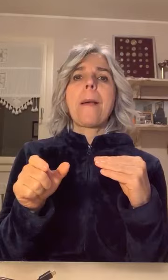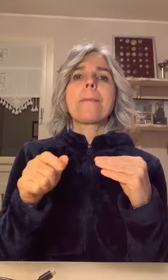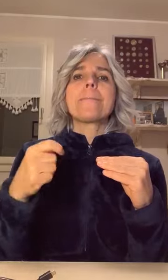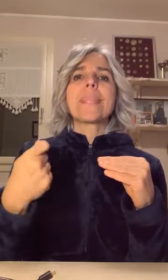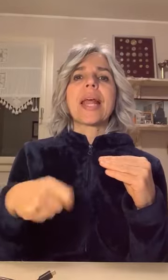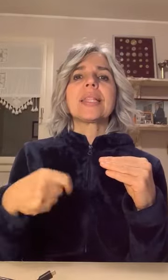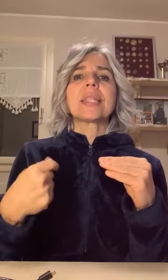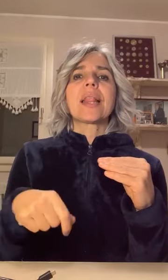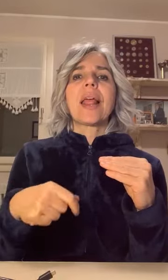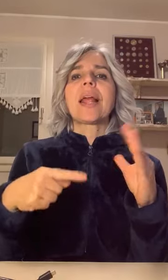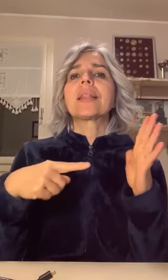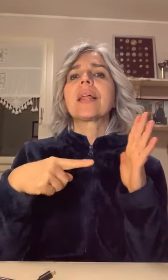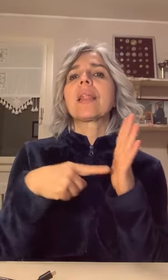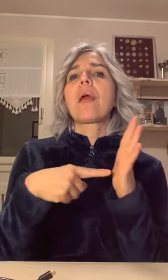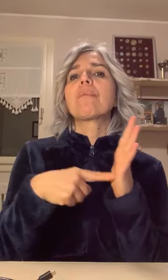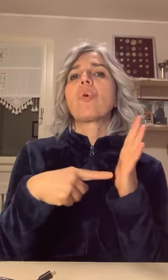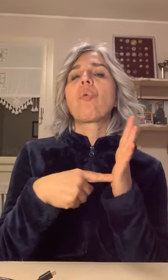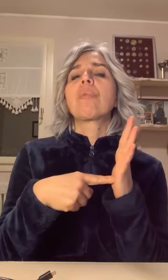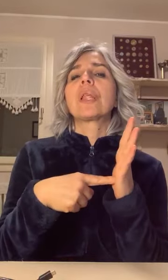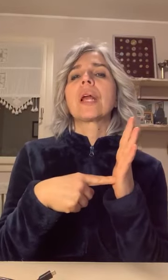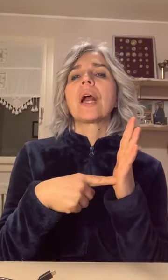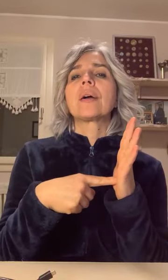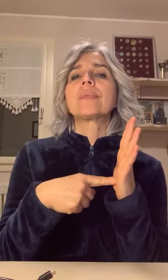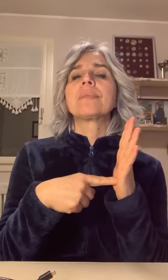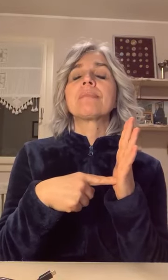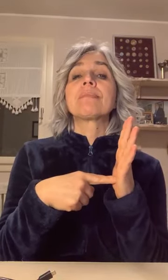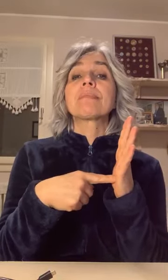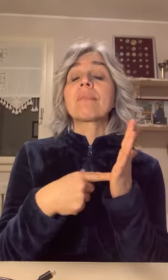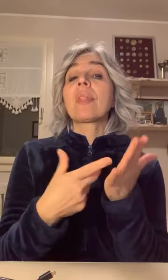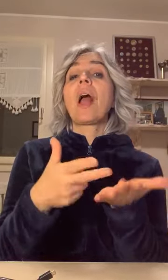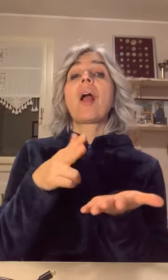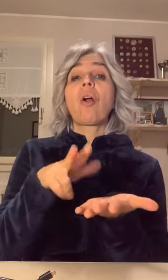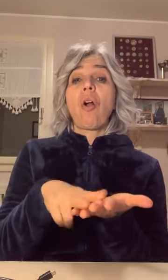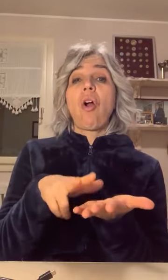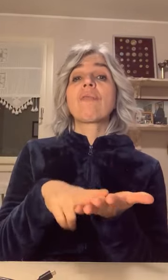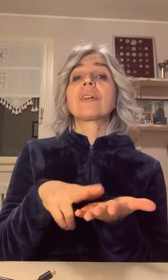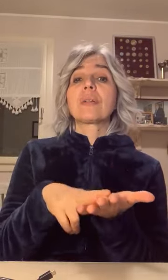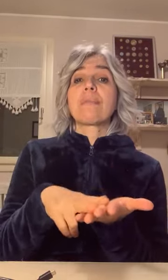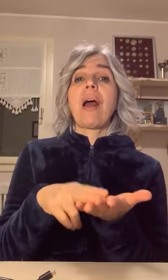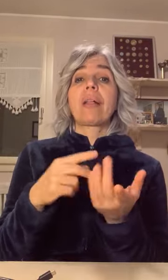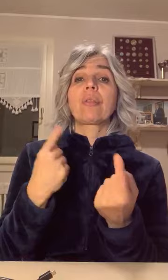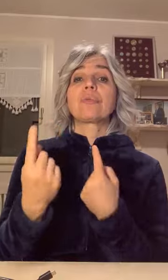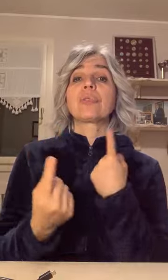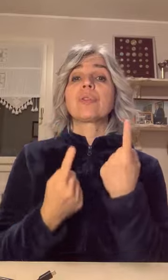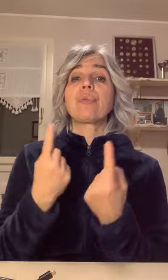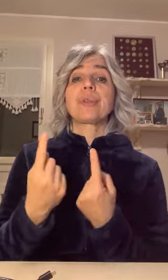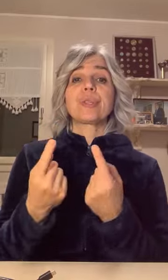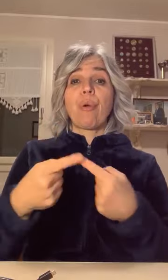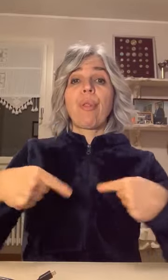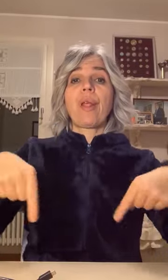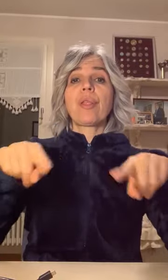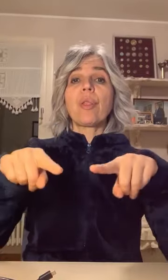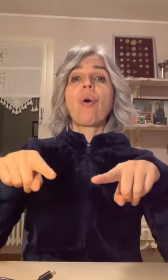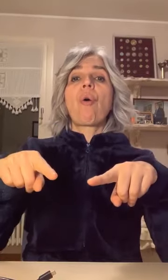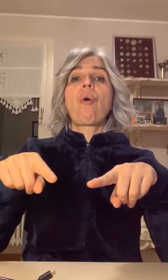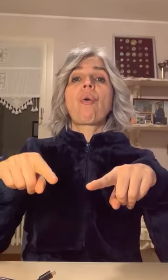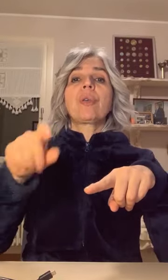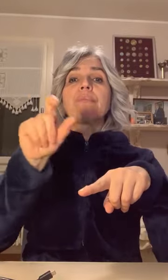affermato che la situazione che noi stiamo vivendo è una situazione veramente la peggiore dopo